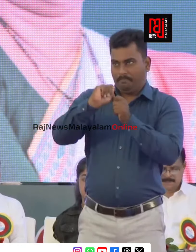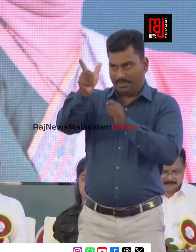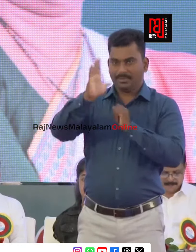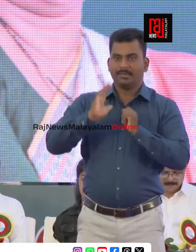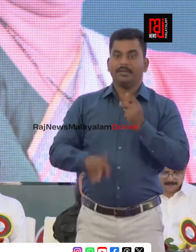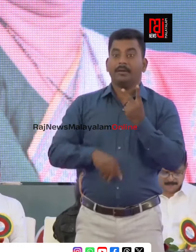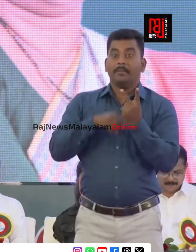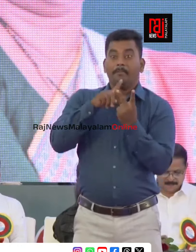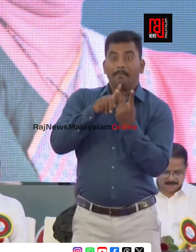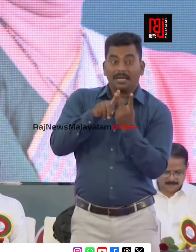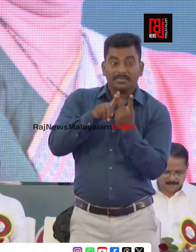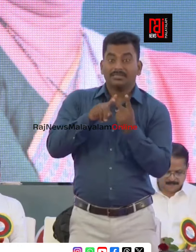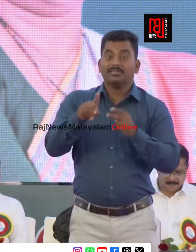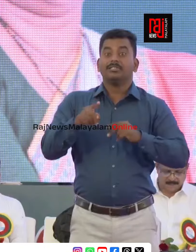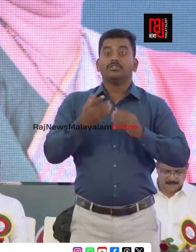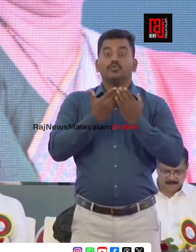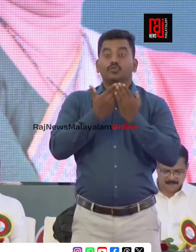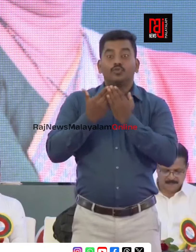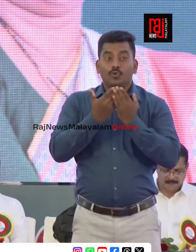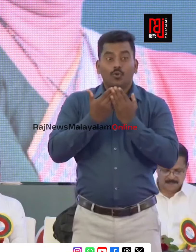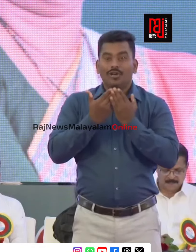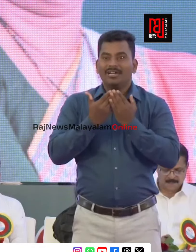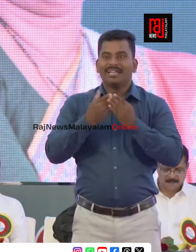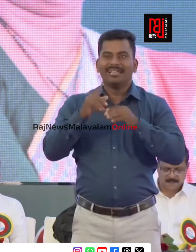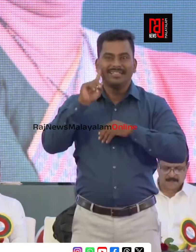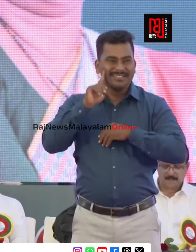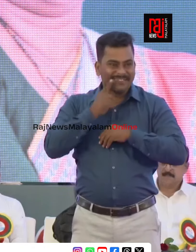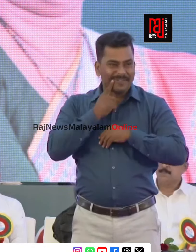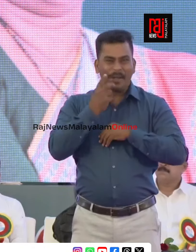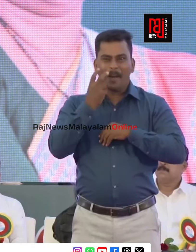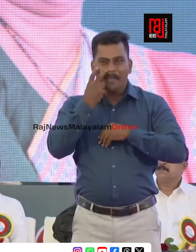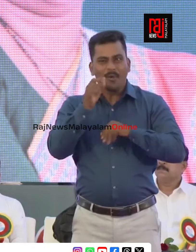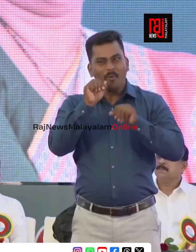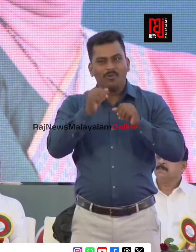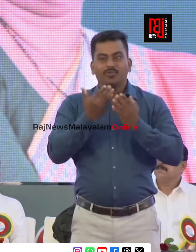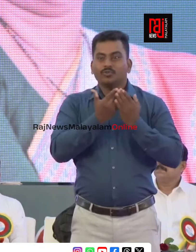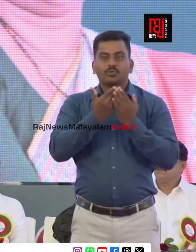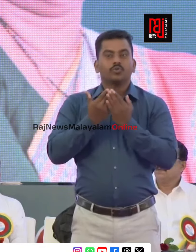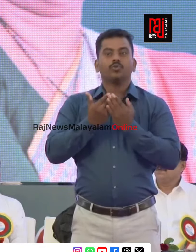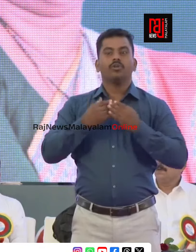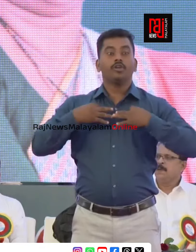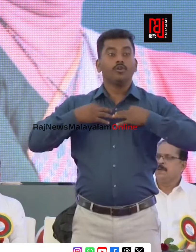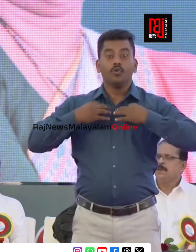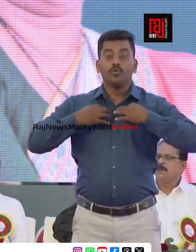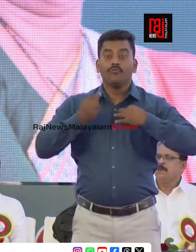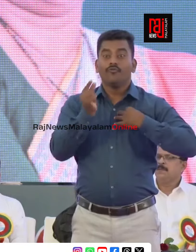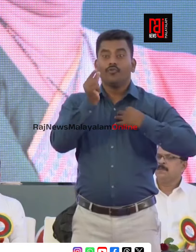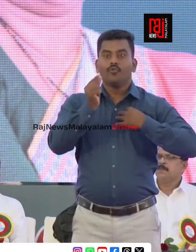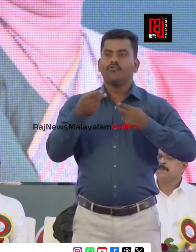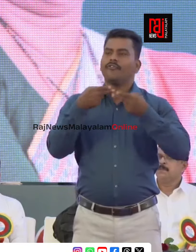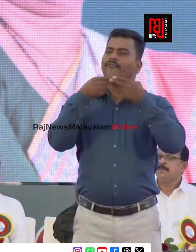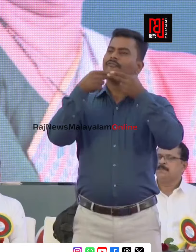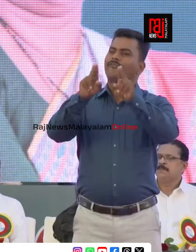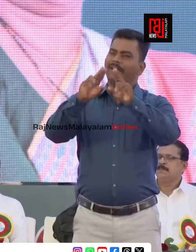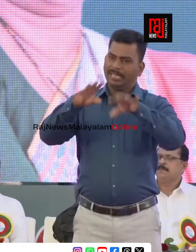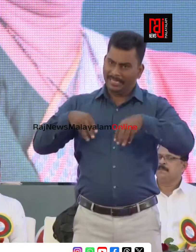പഠനോപകരണങ്ങളും യൂണിഫോമും വാങ്ങുന്നതിന് വിദ്യാജ്യോതി പദ്ധതി